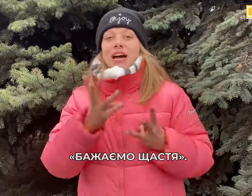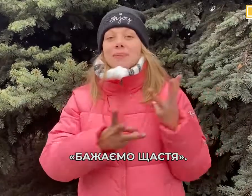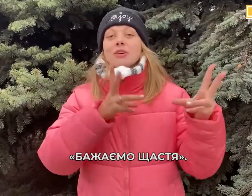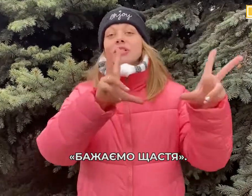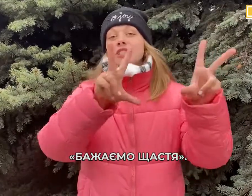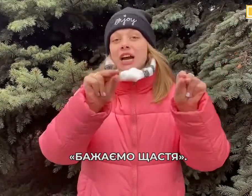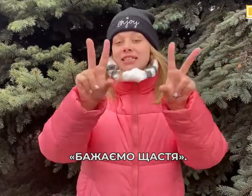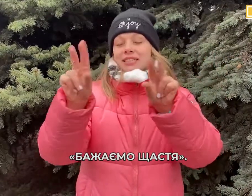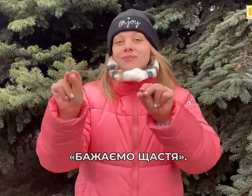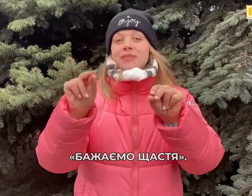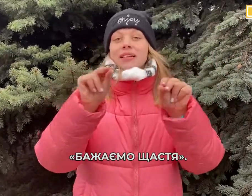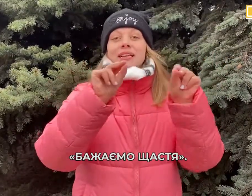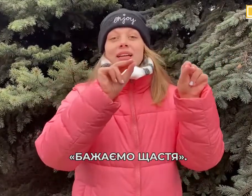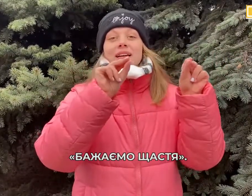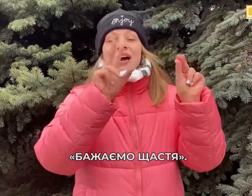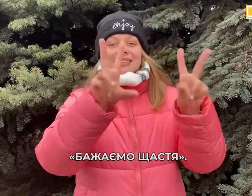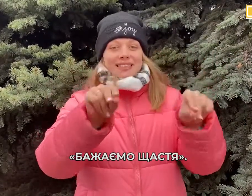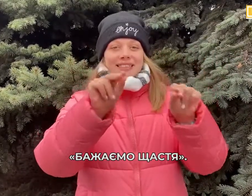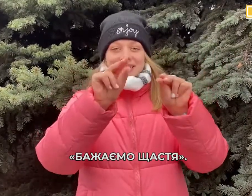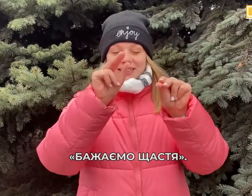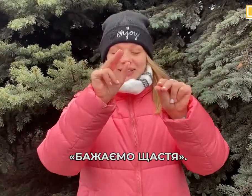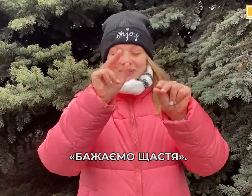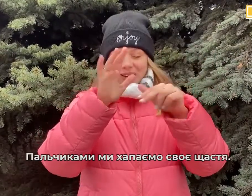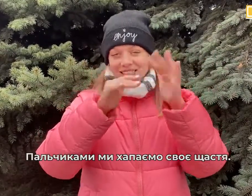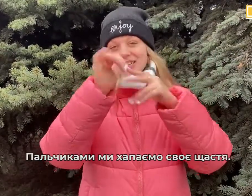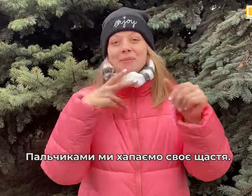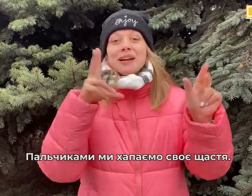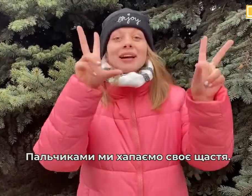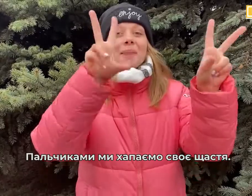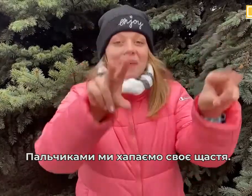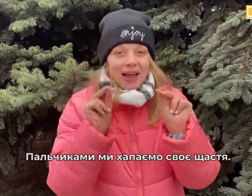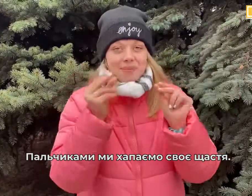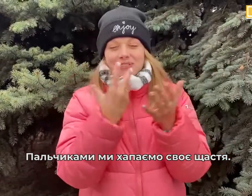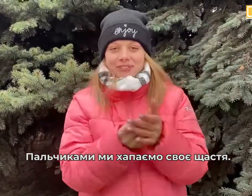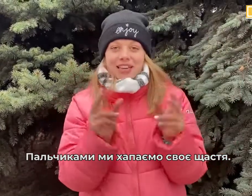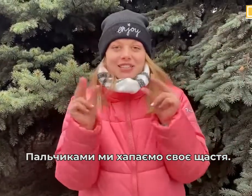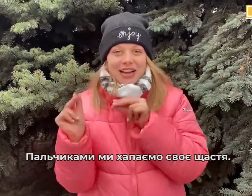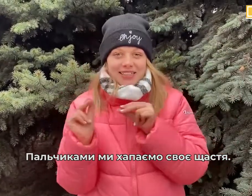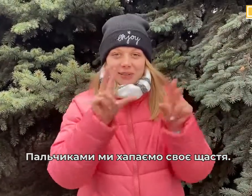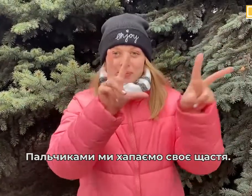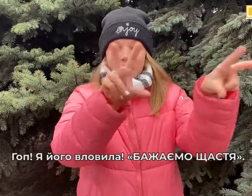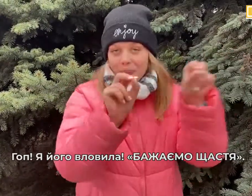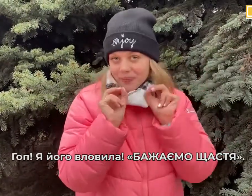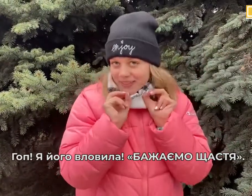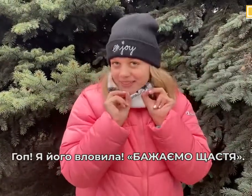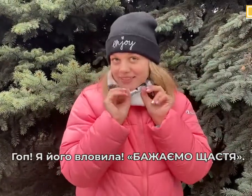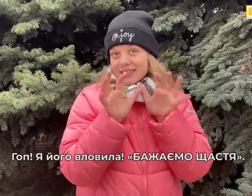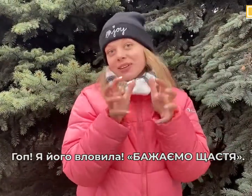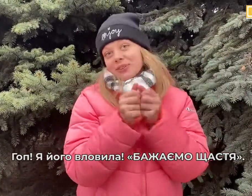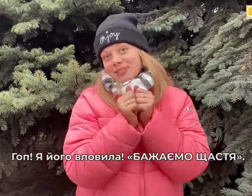бажаємо щастя. А пальчиками ми хапаємо своє щастя, так губ, я його